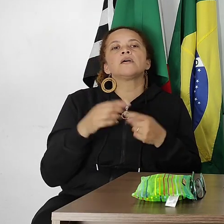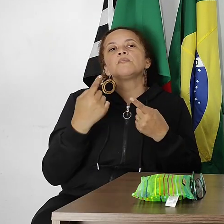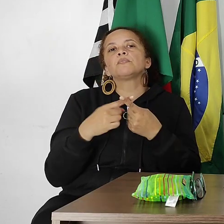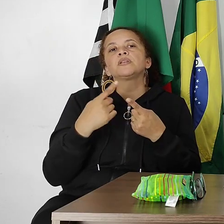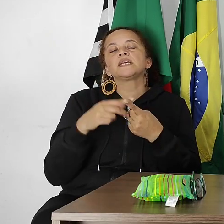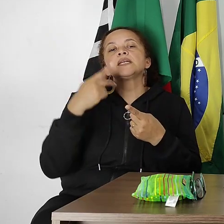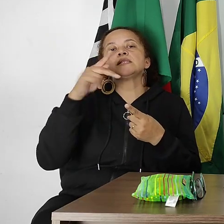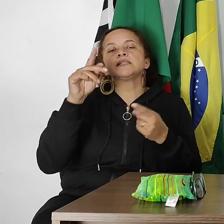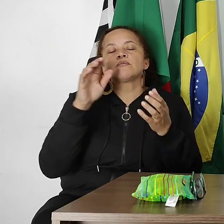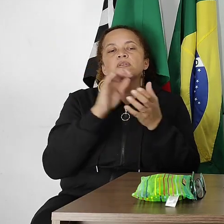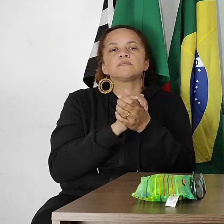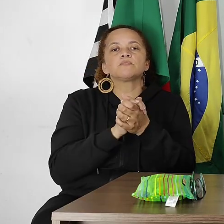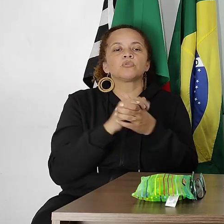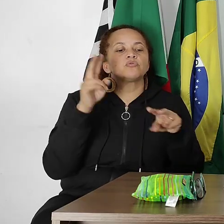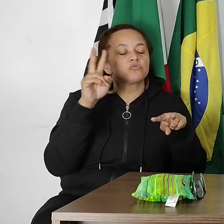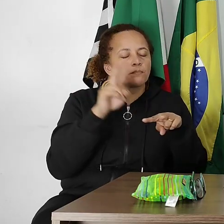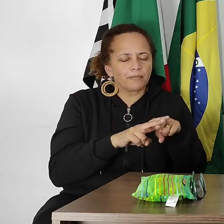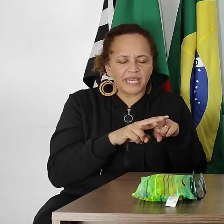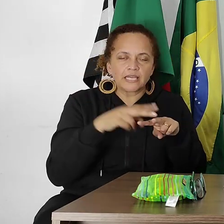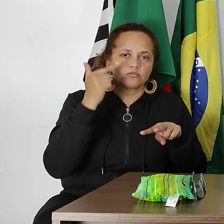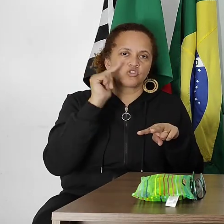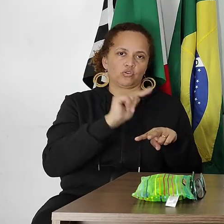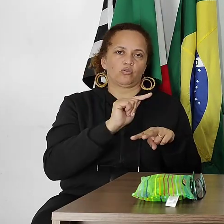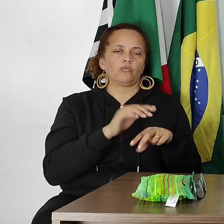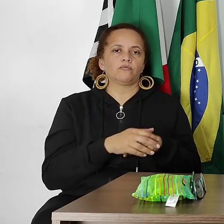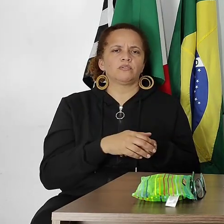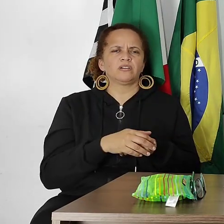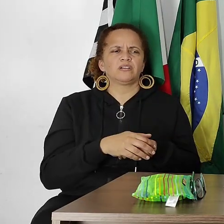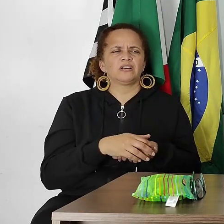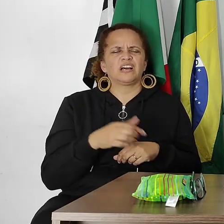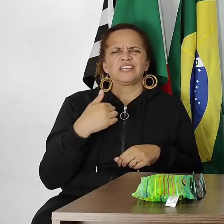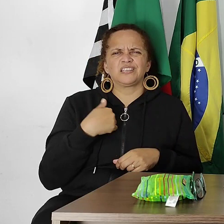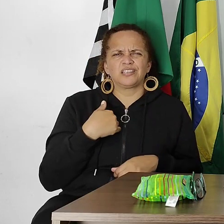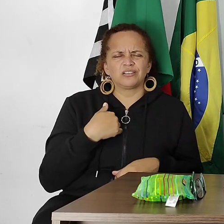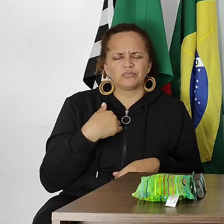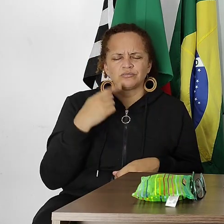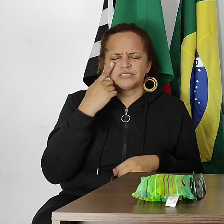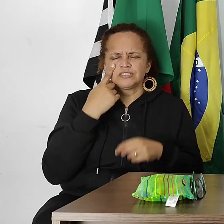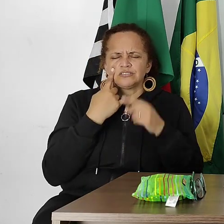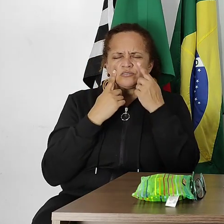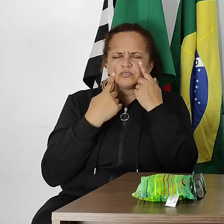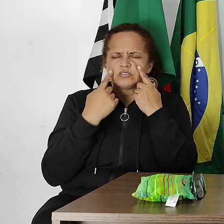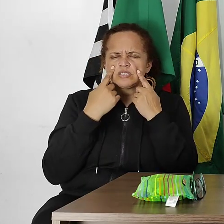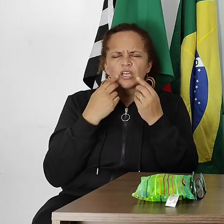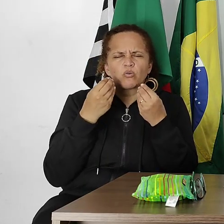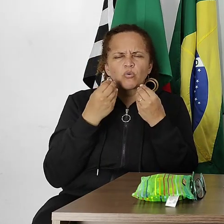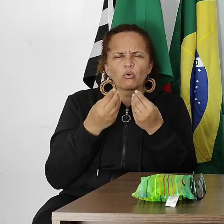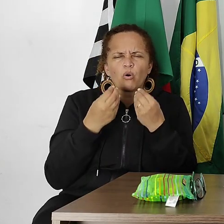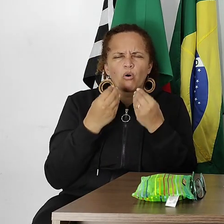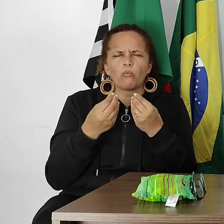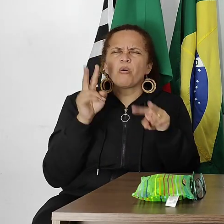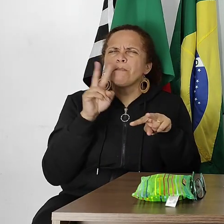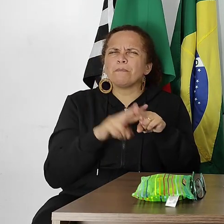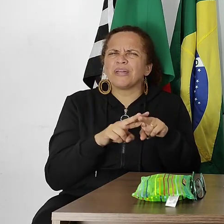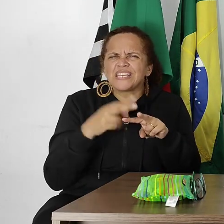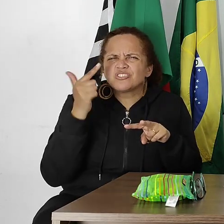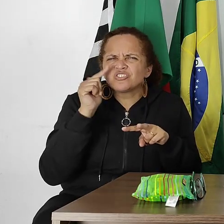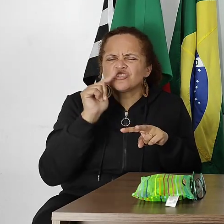Meu chão caiu, né? Subiu meu chão e eu comecei a chorar. Eu falei, mas como? Aí ele